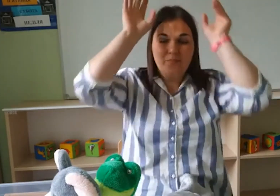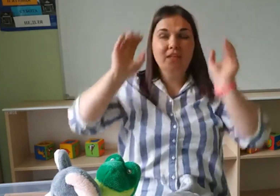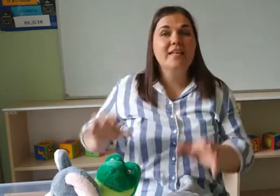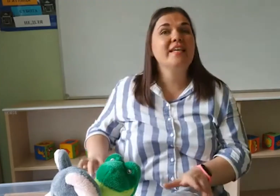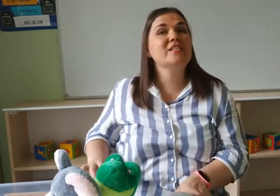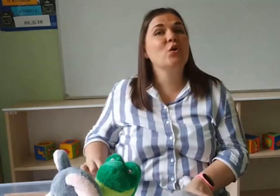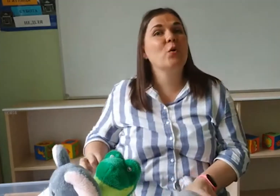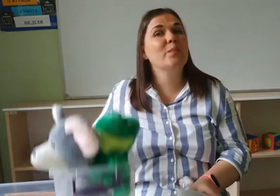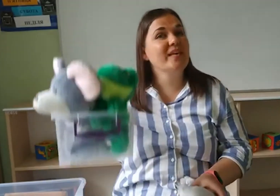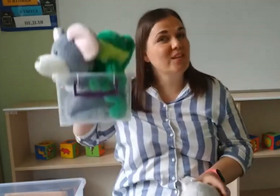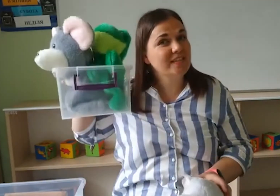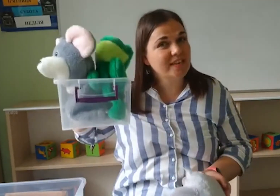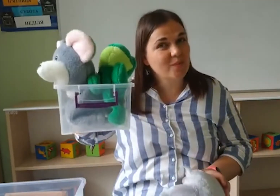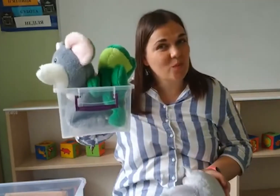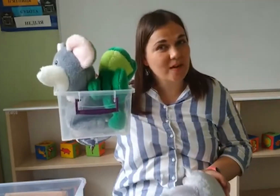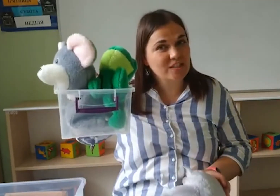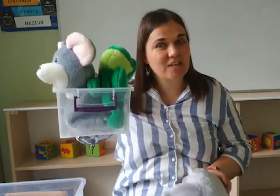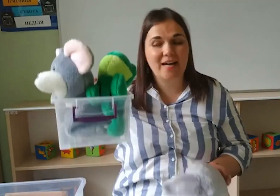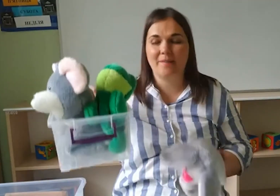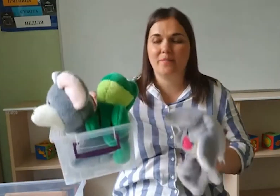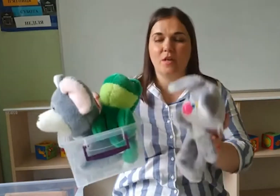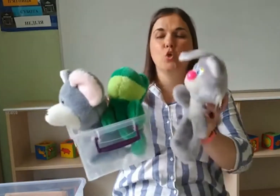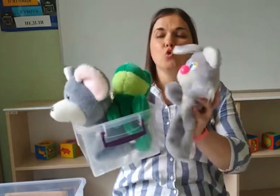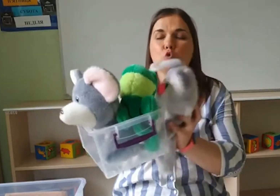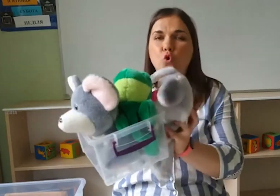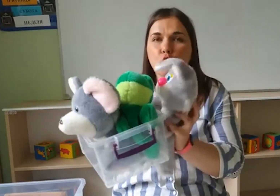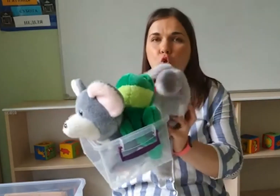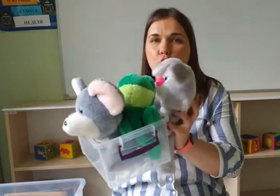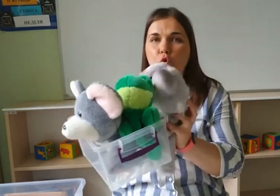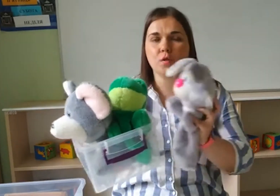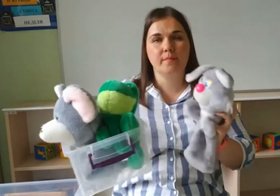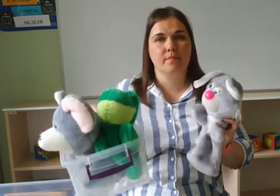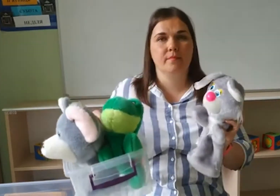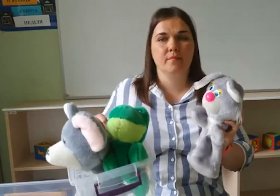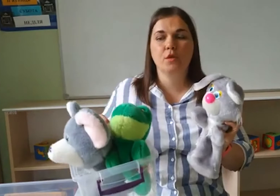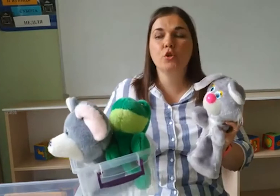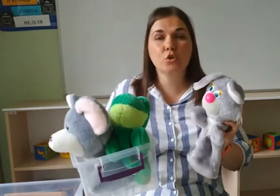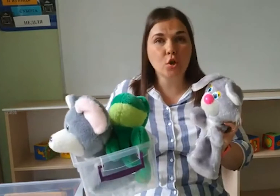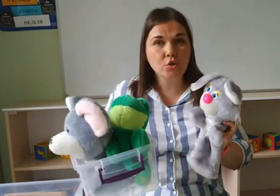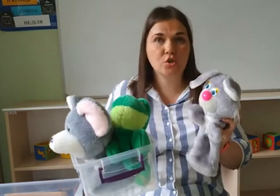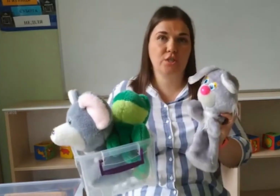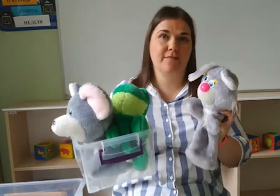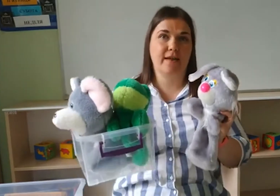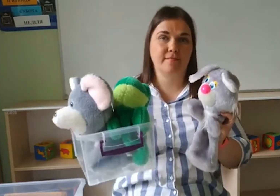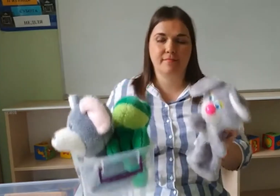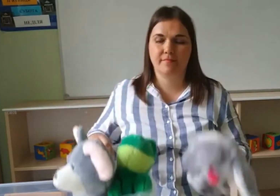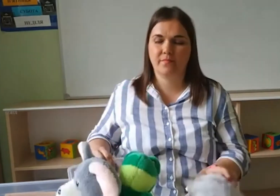і собі до теремочка. Тук-тук-тук. Хто тут живе?